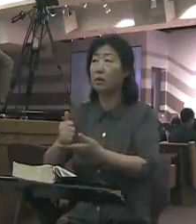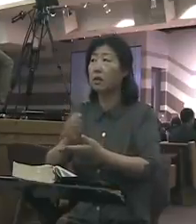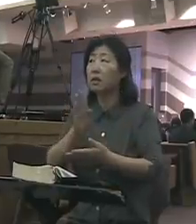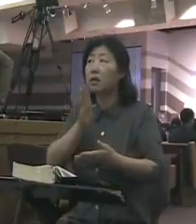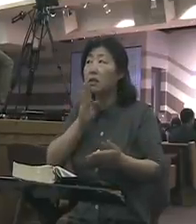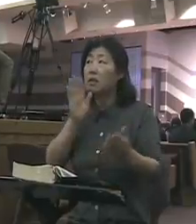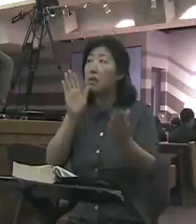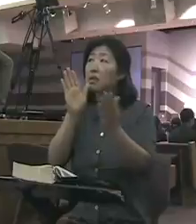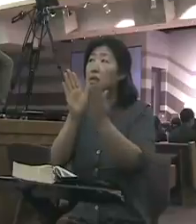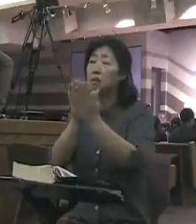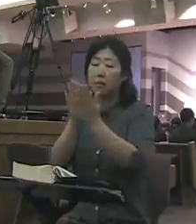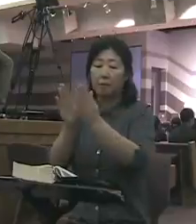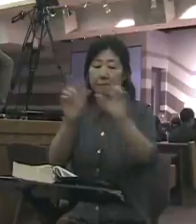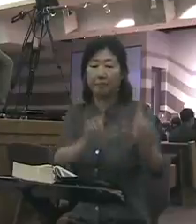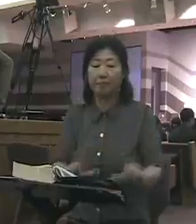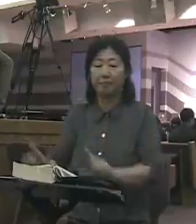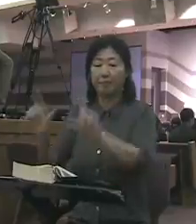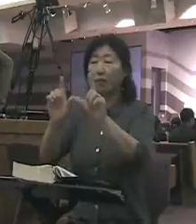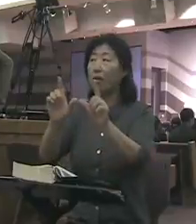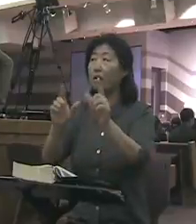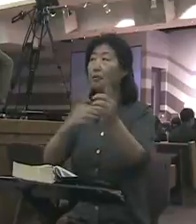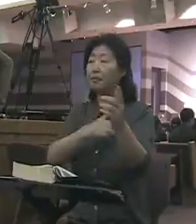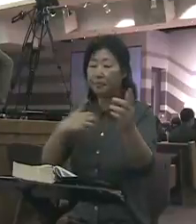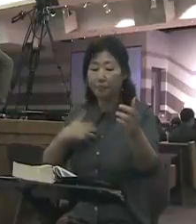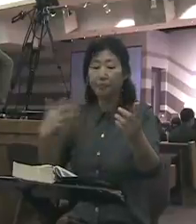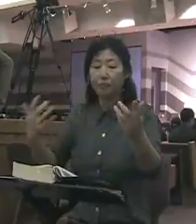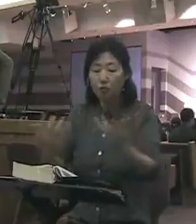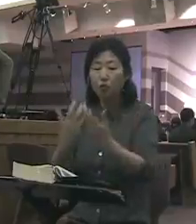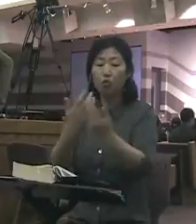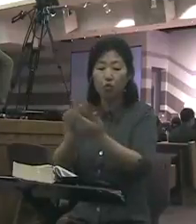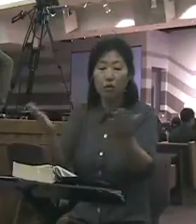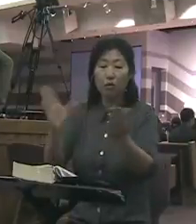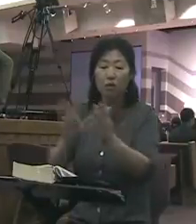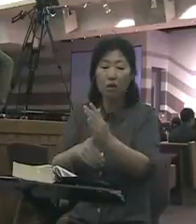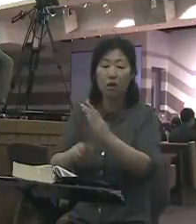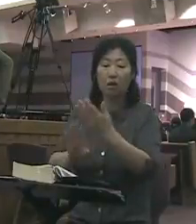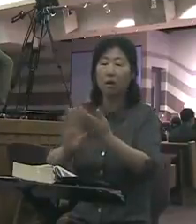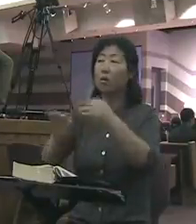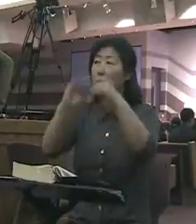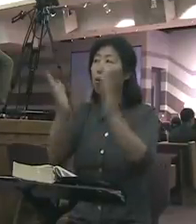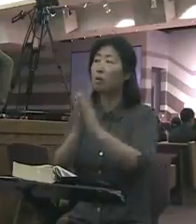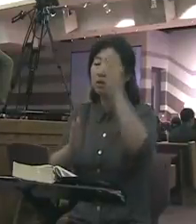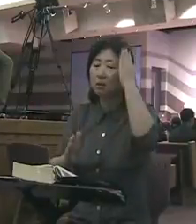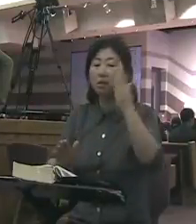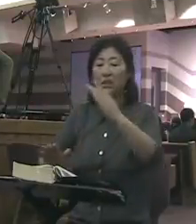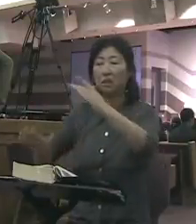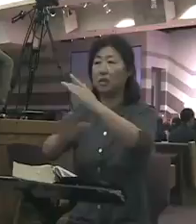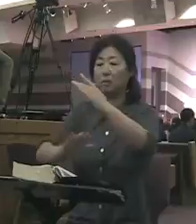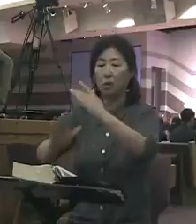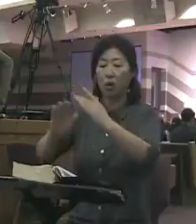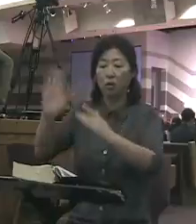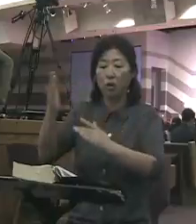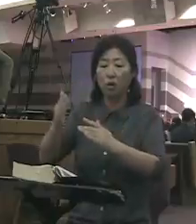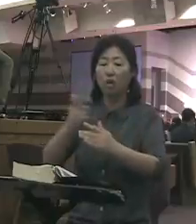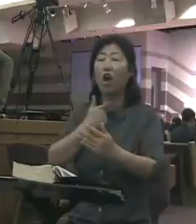삶을 채워주셨을 때 다른 모든 것이 그림자가 되는 경험을 했던 것입니다. 그때